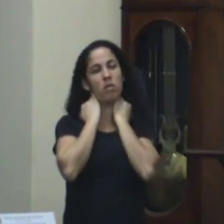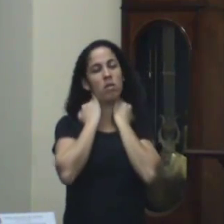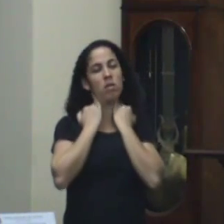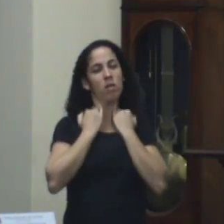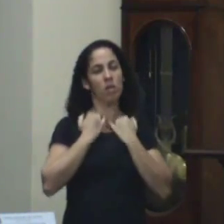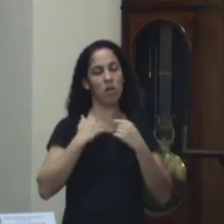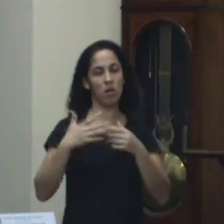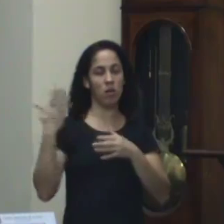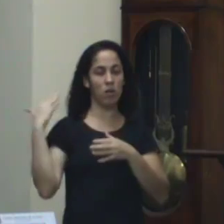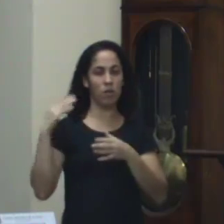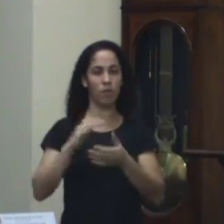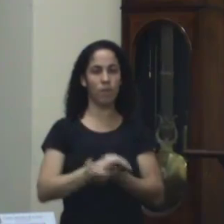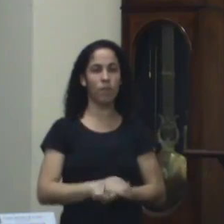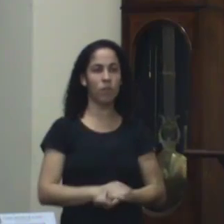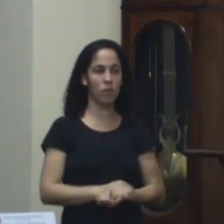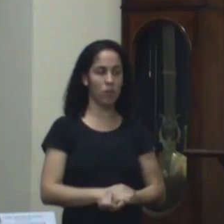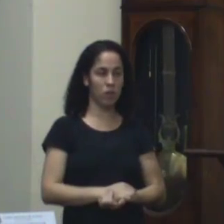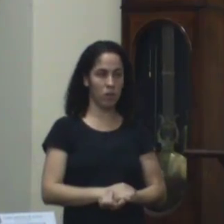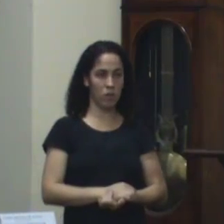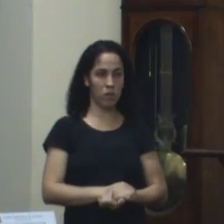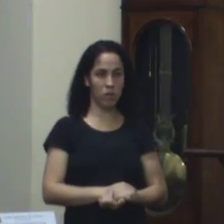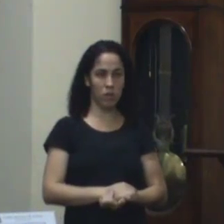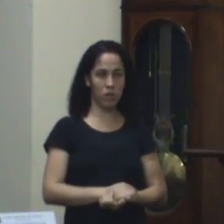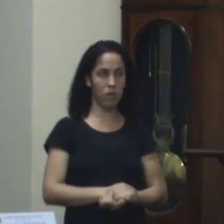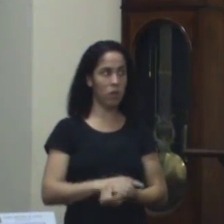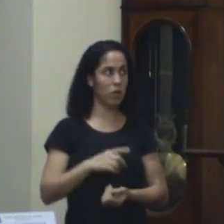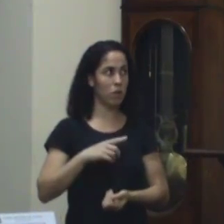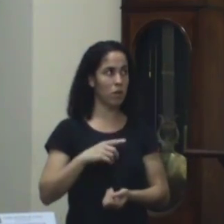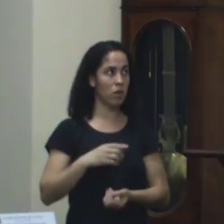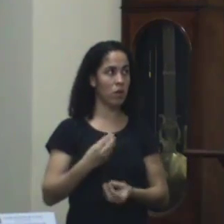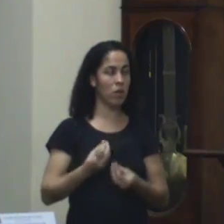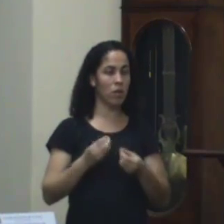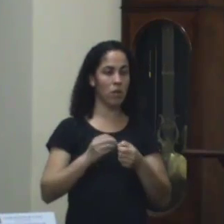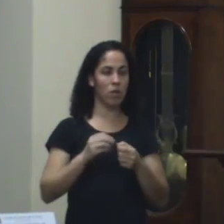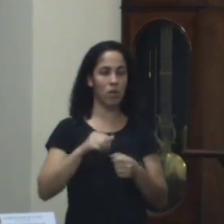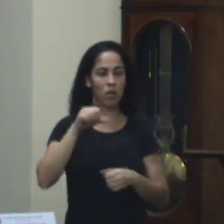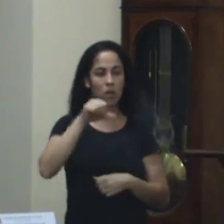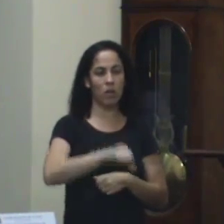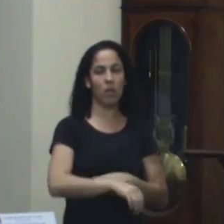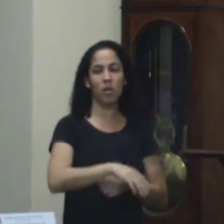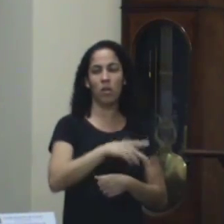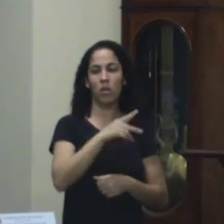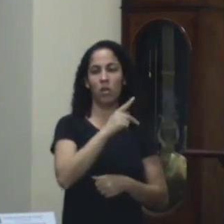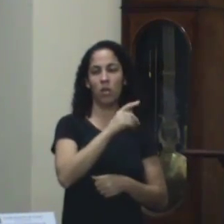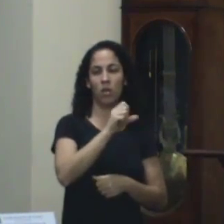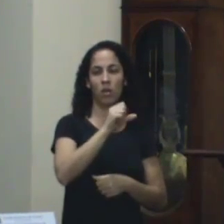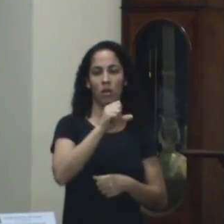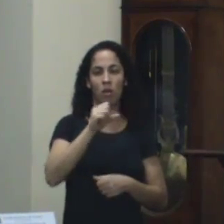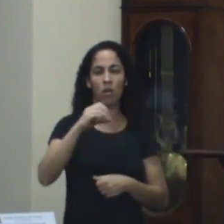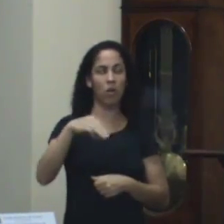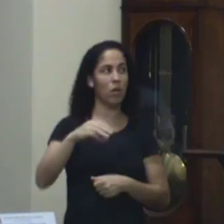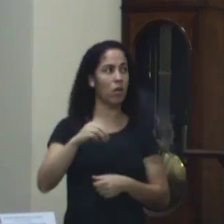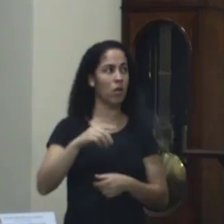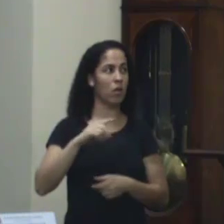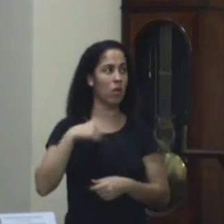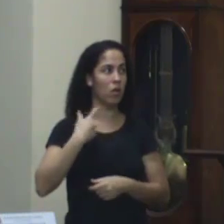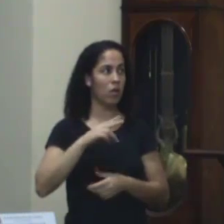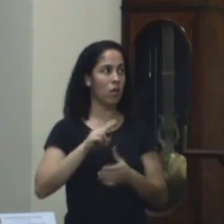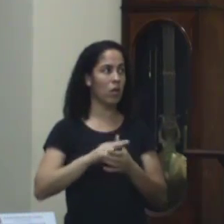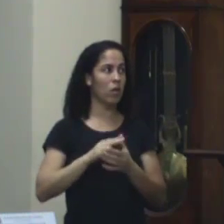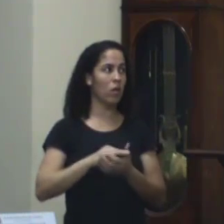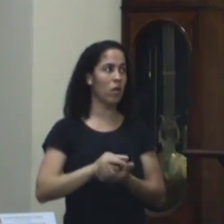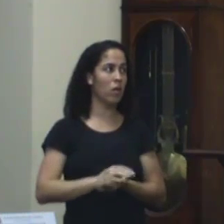naquela gestão, tem um péssimo fornecimento de água a todos nós de